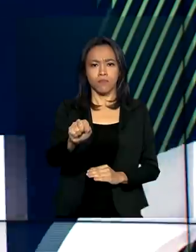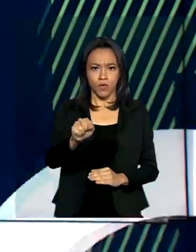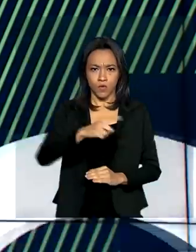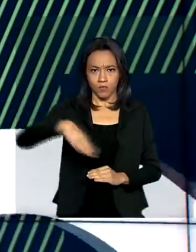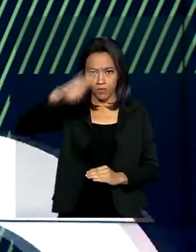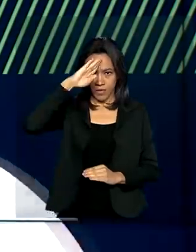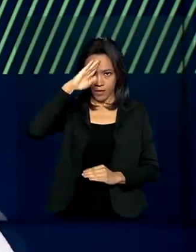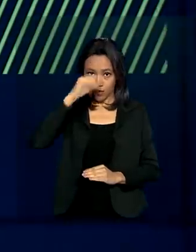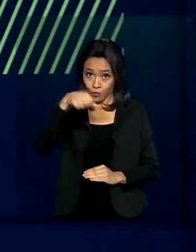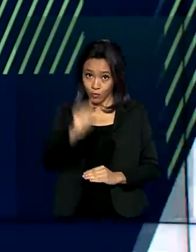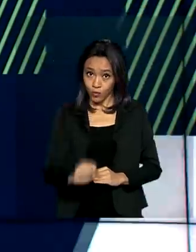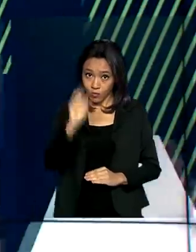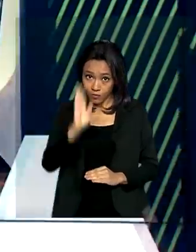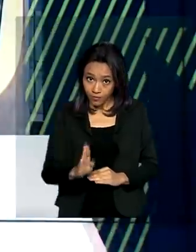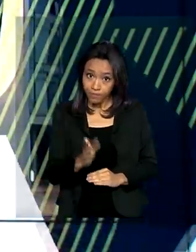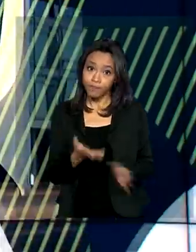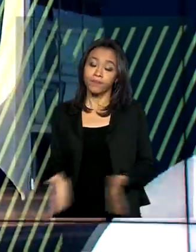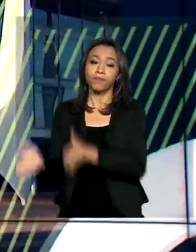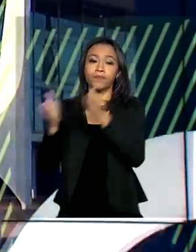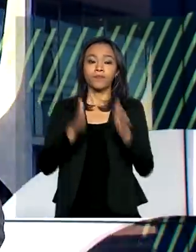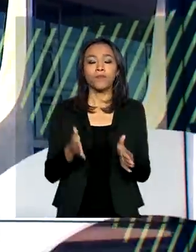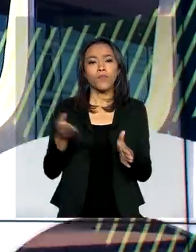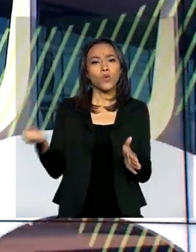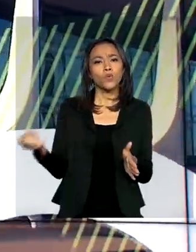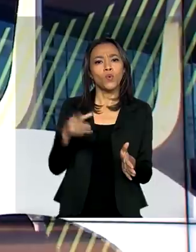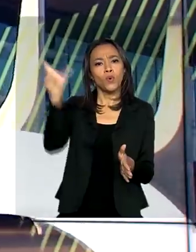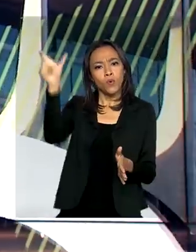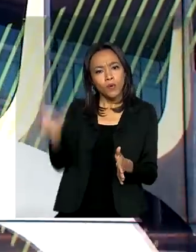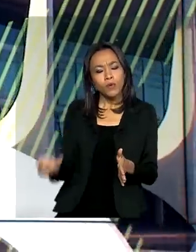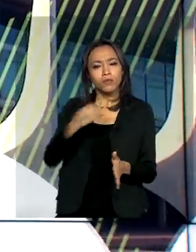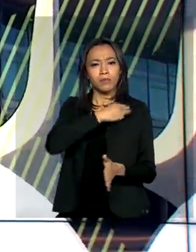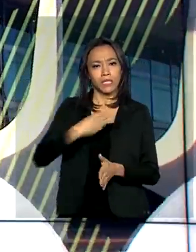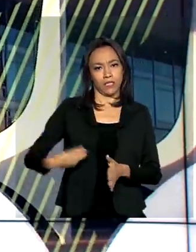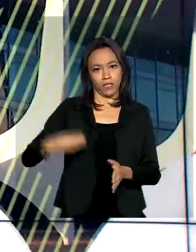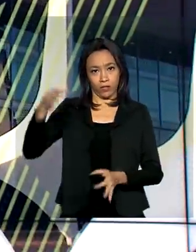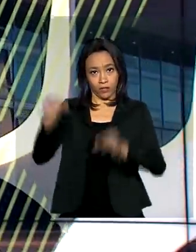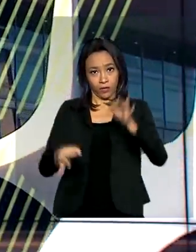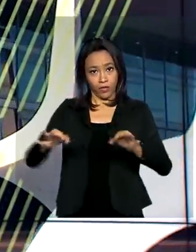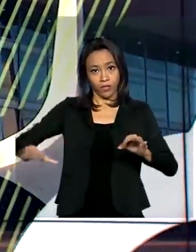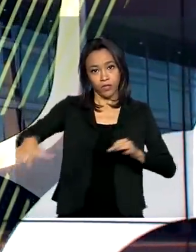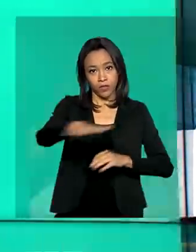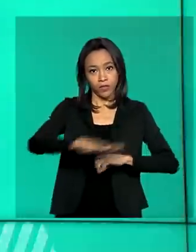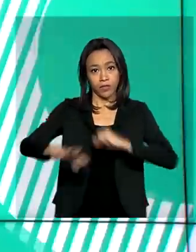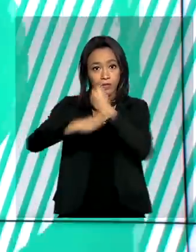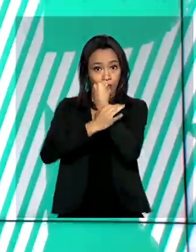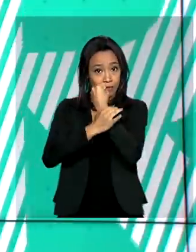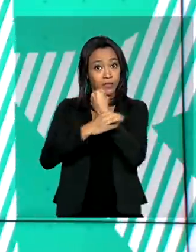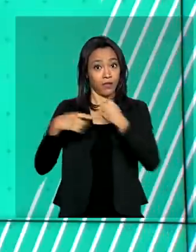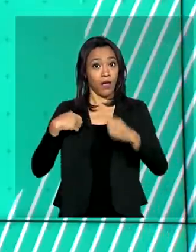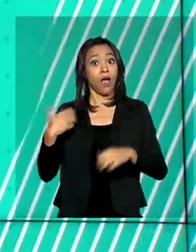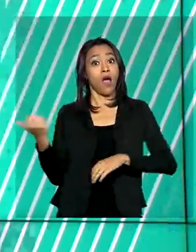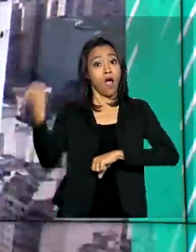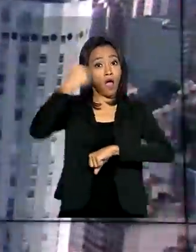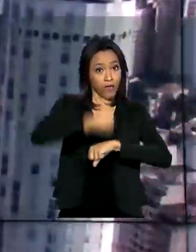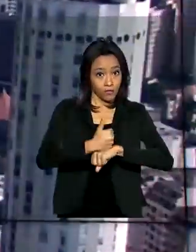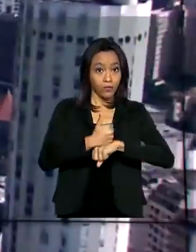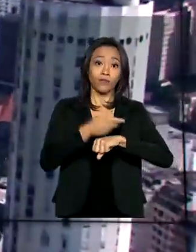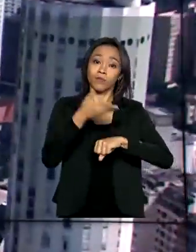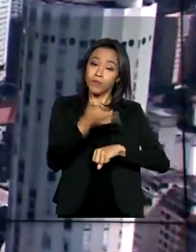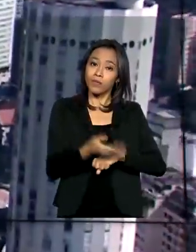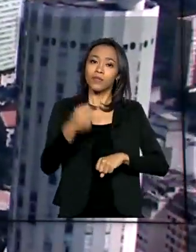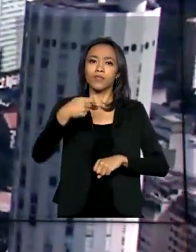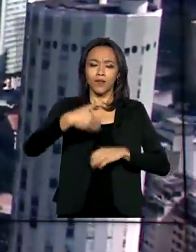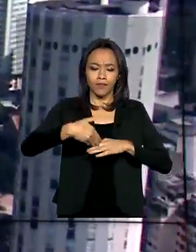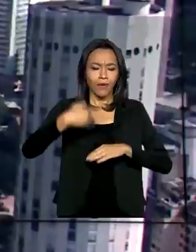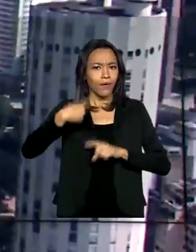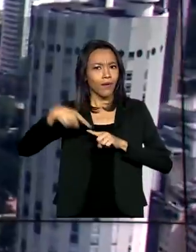brasil e o novo ministro da justiça e segurança pública andré mendonça assumiu o cargo nesta quarta-feira